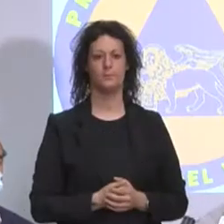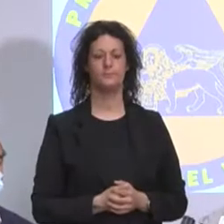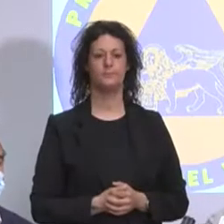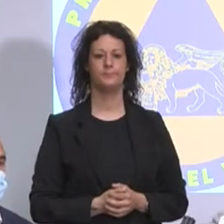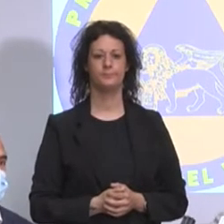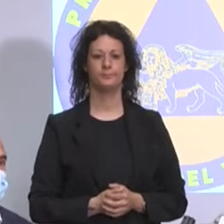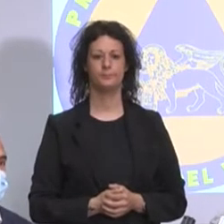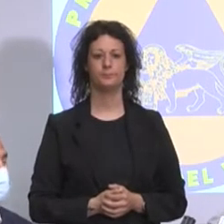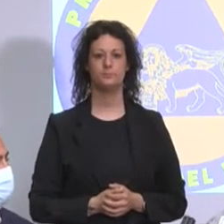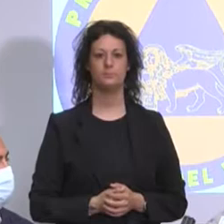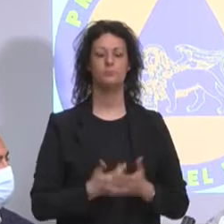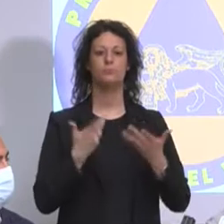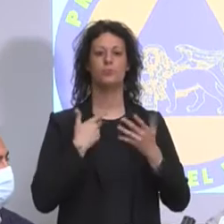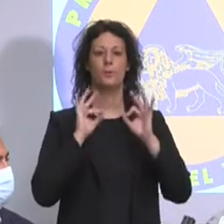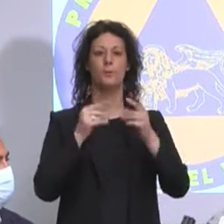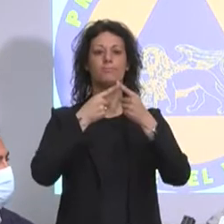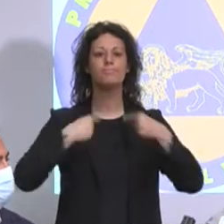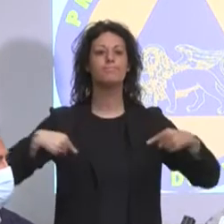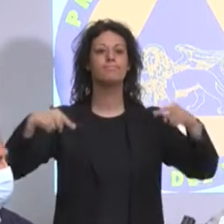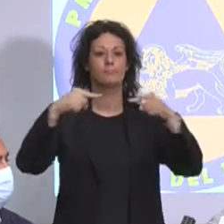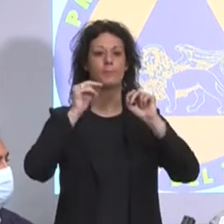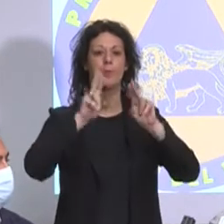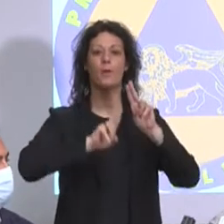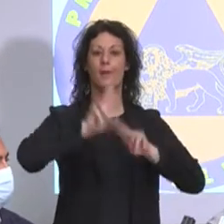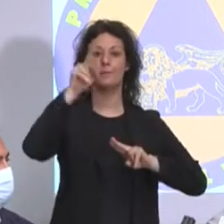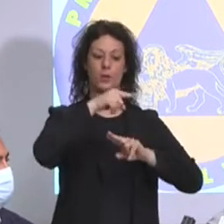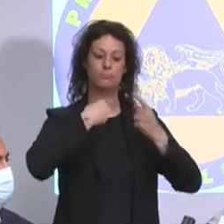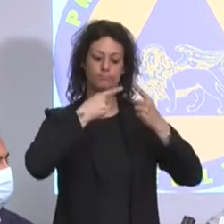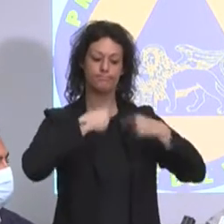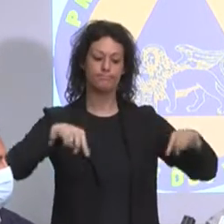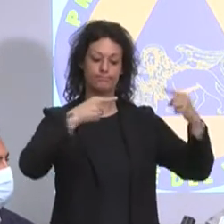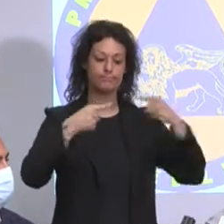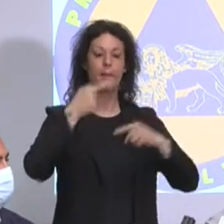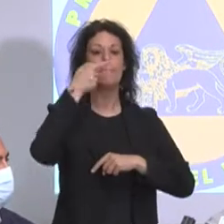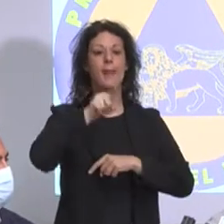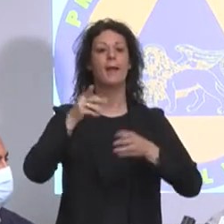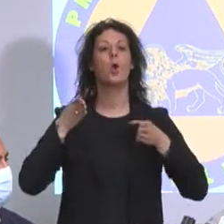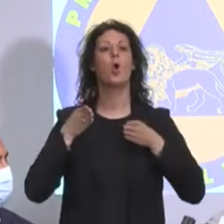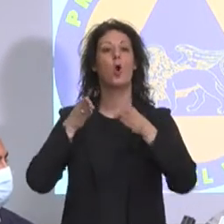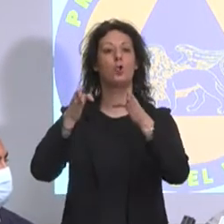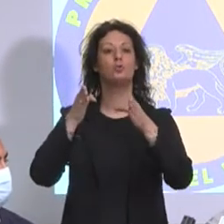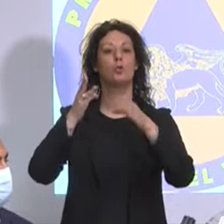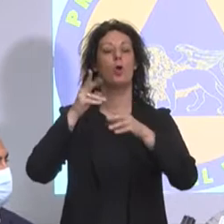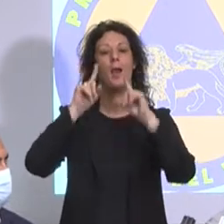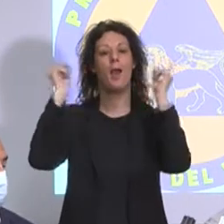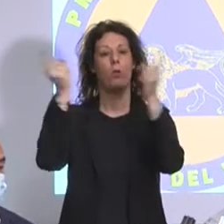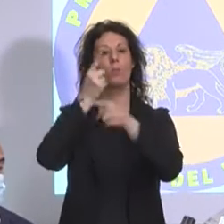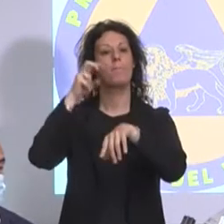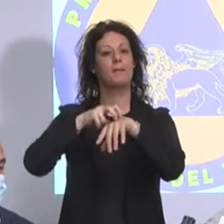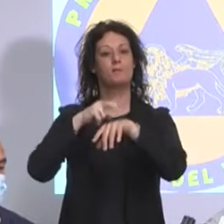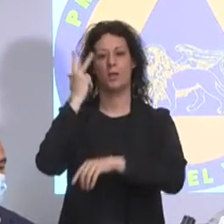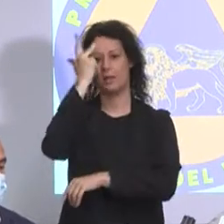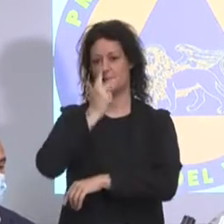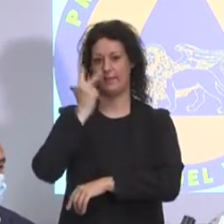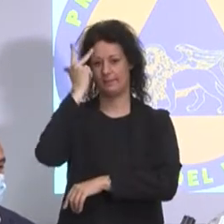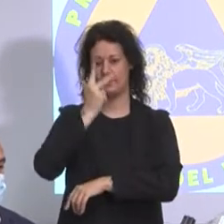tavolo a livello nazionale per la partita del corso di medicina di Treviso. Sono già le convocazioni e cercheremo di